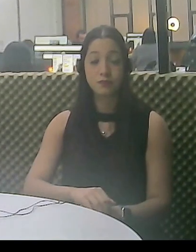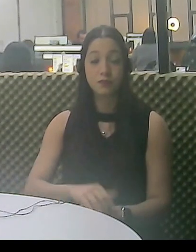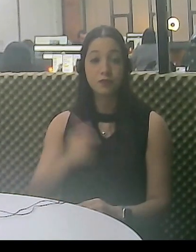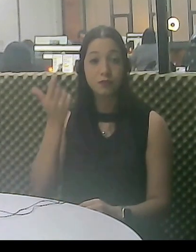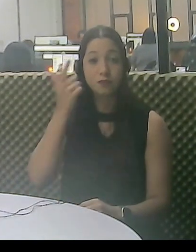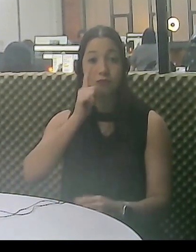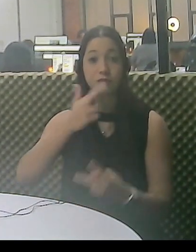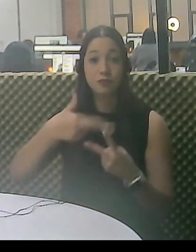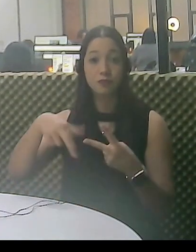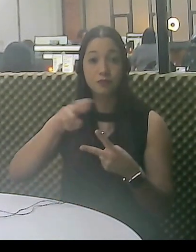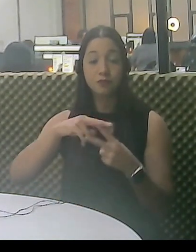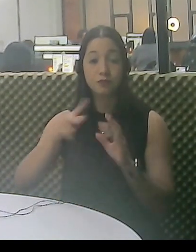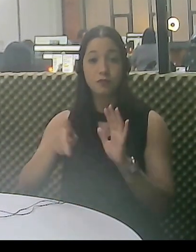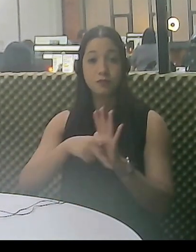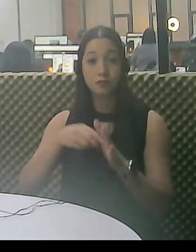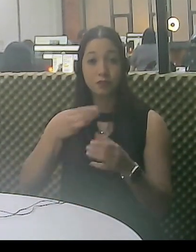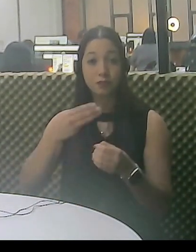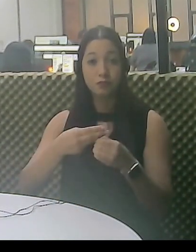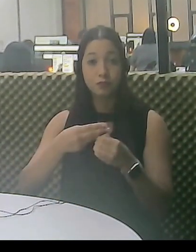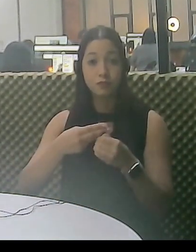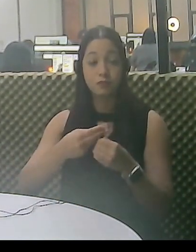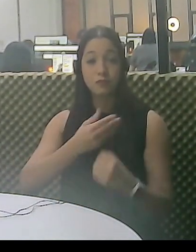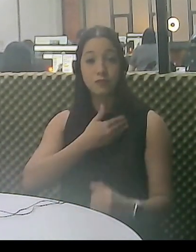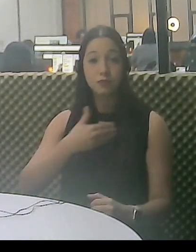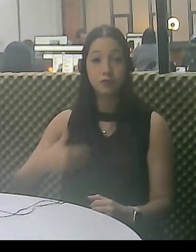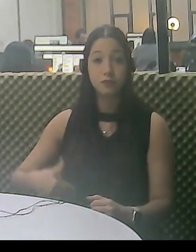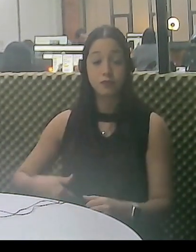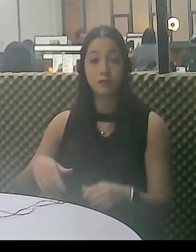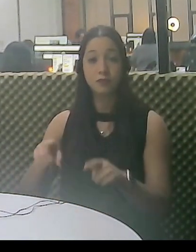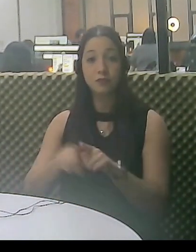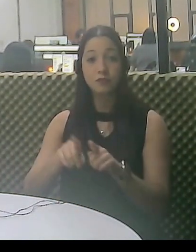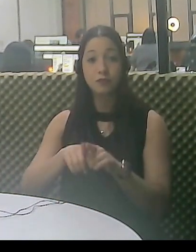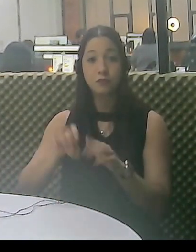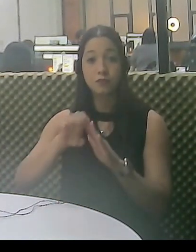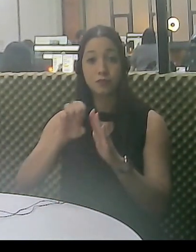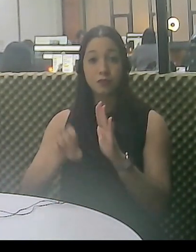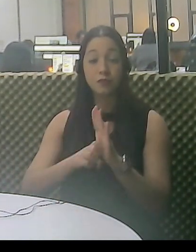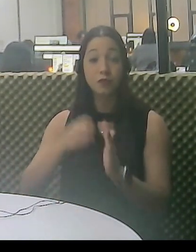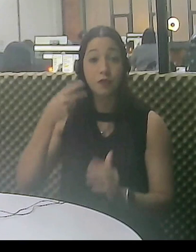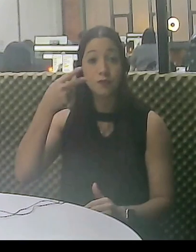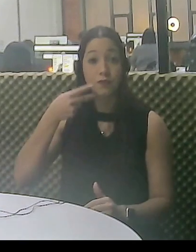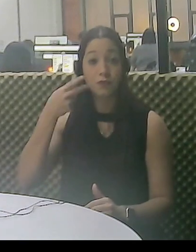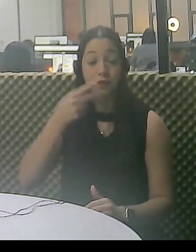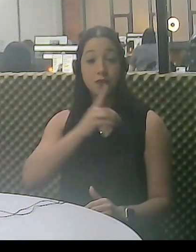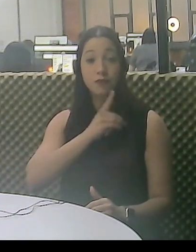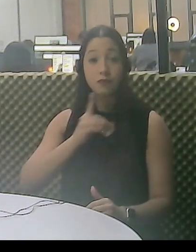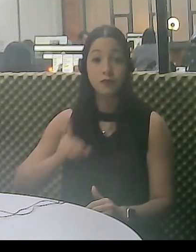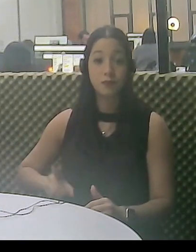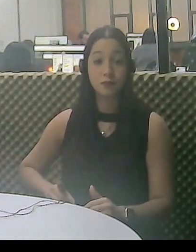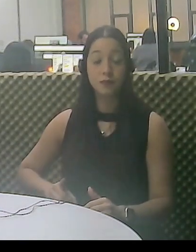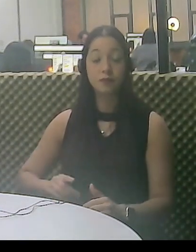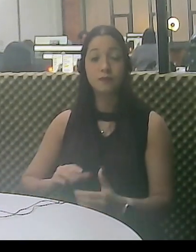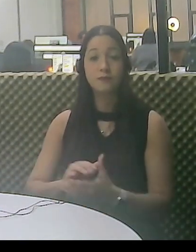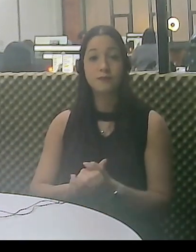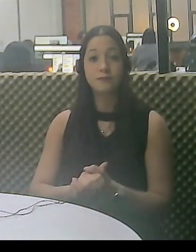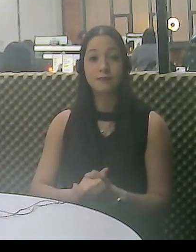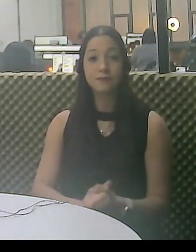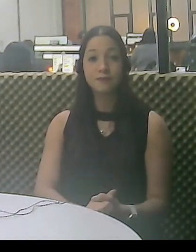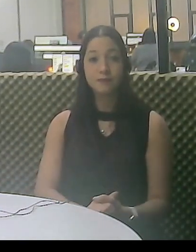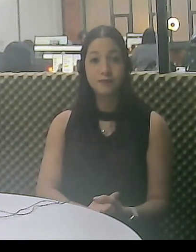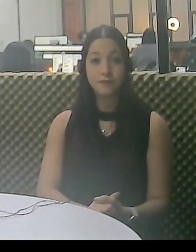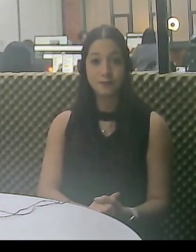obtidos com recursos próprios do município, do estado e por meio de emendas de vereadores e deputados estaduais.